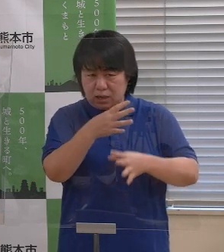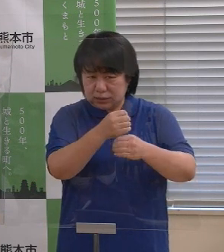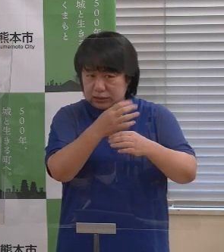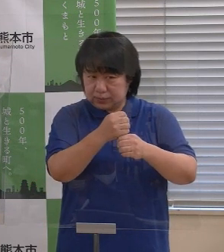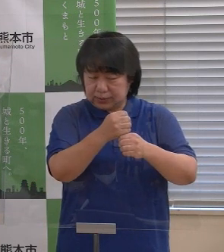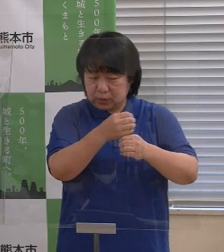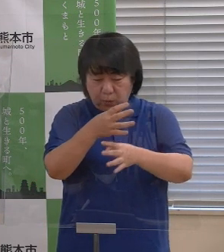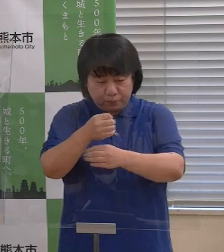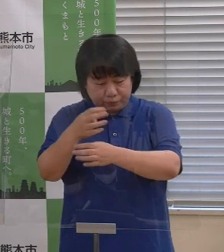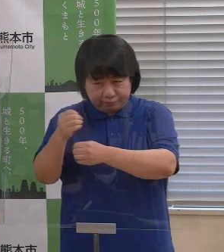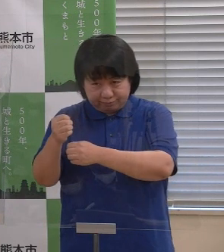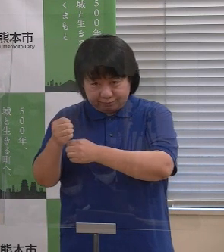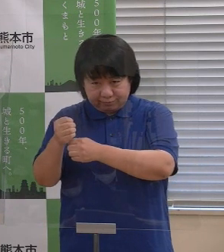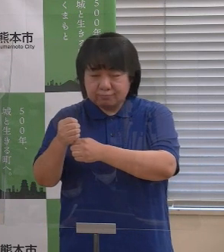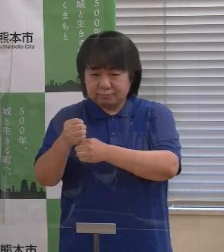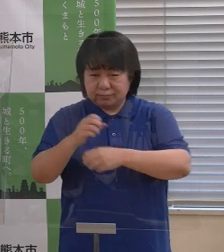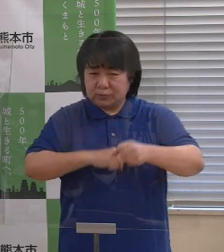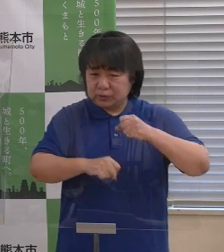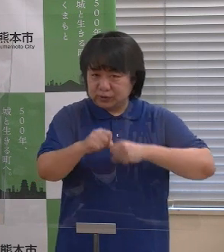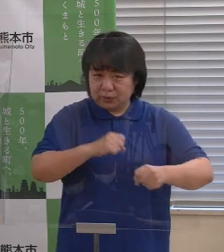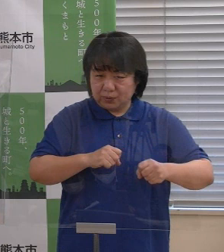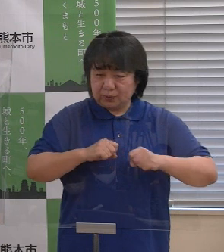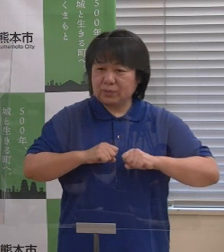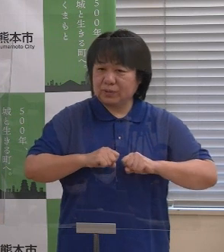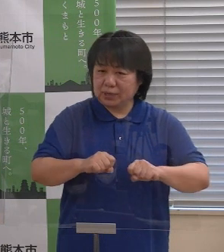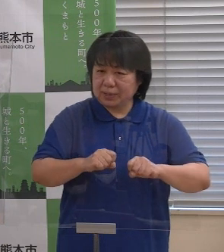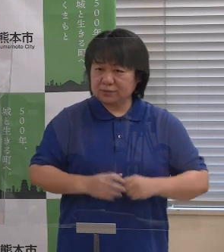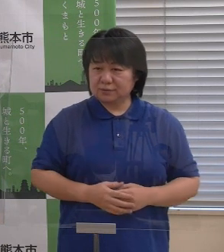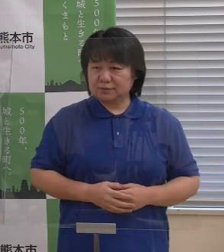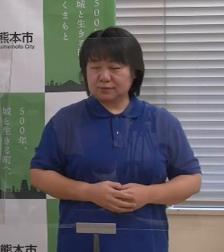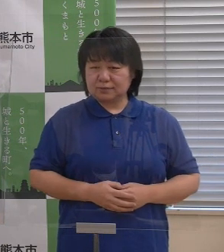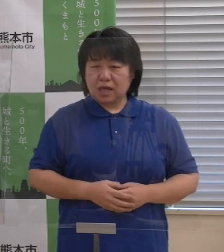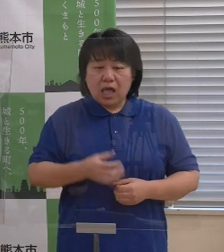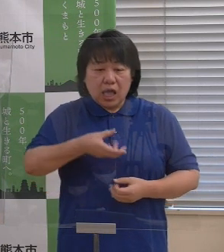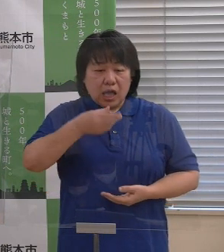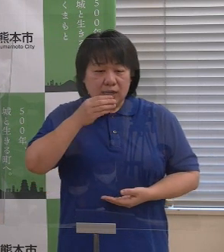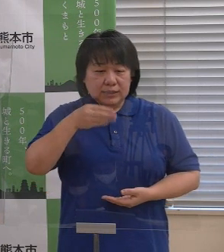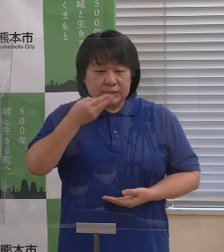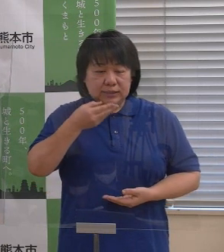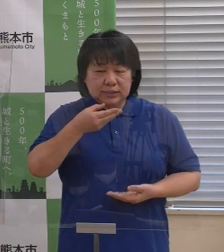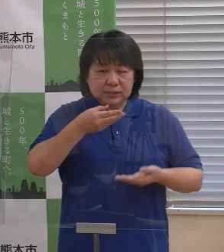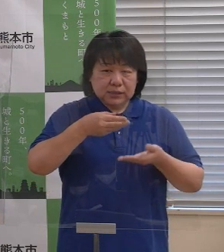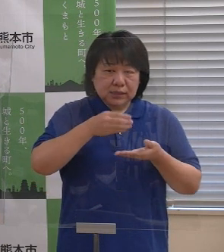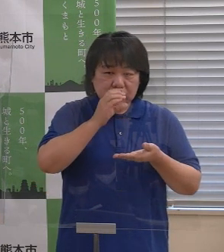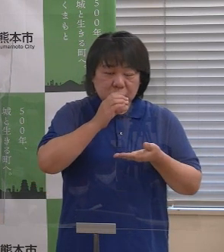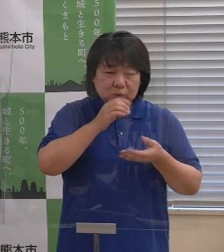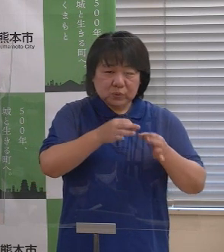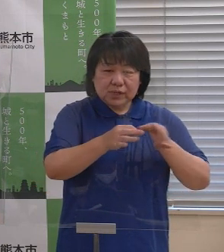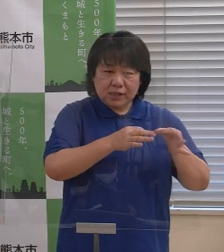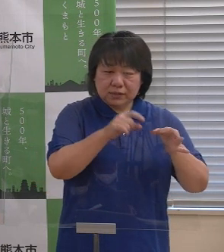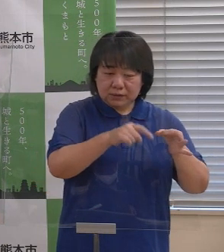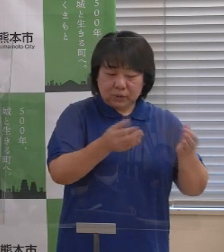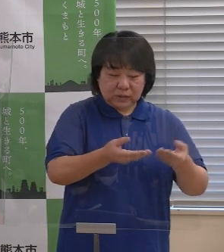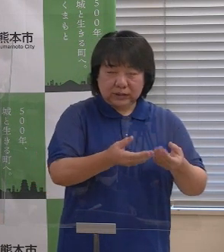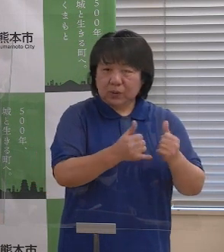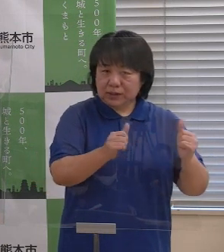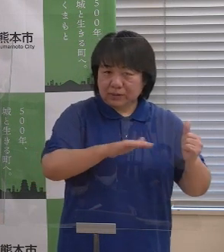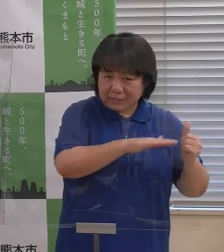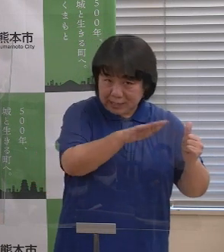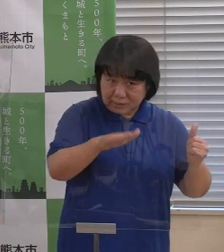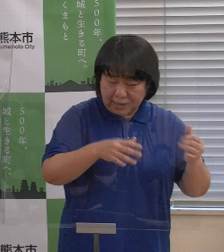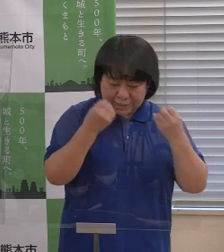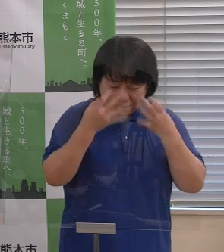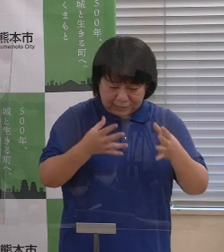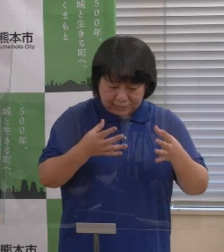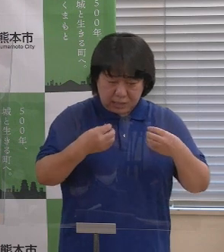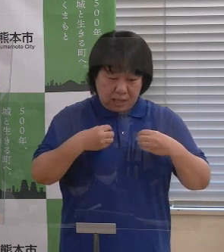な運用等に取り組んでまいります。飲食店等の事業者におかれましては、新たなクラスターの発